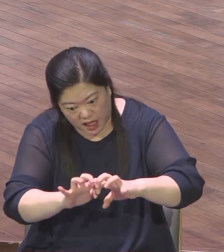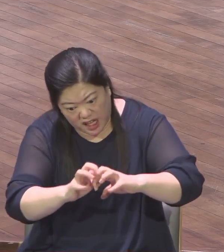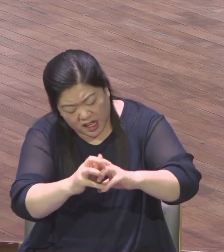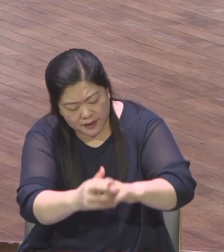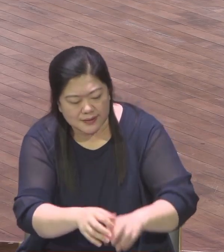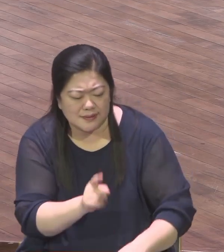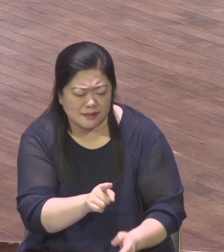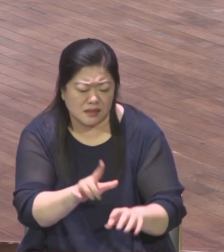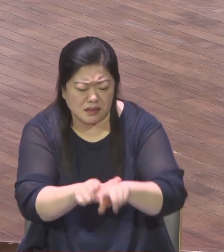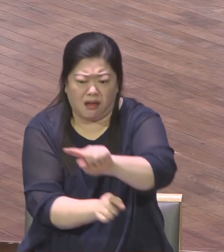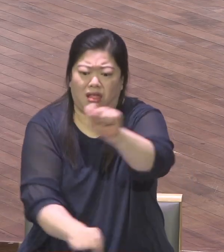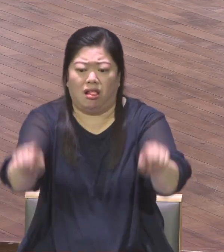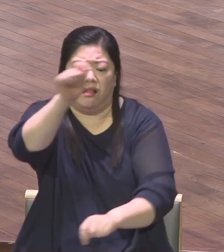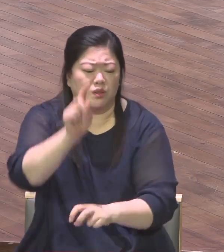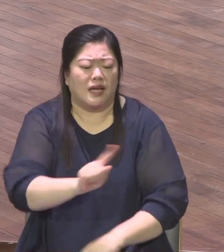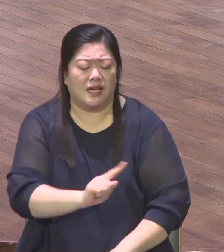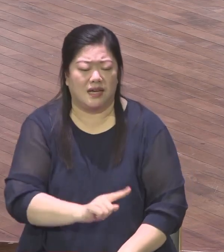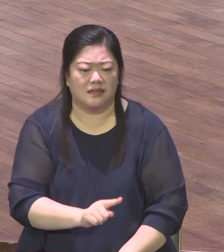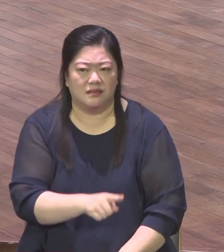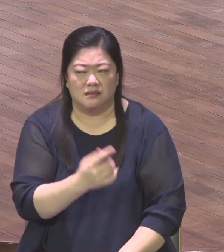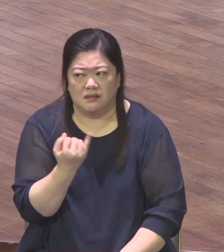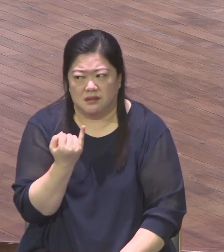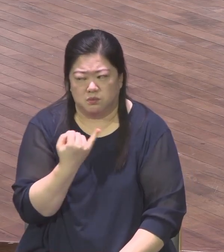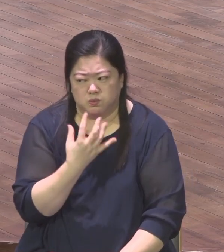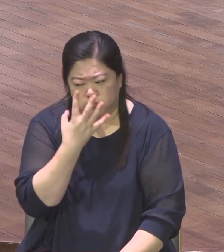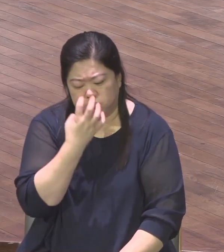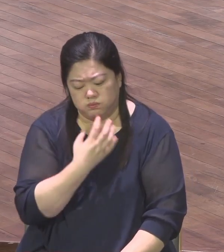이 여공의 모습이요, 바로 우리 모습이에요.